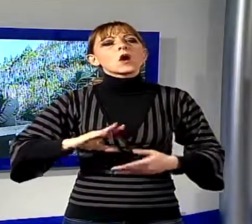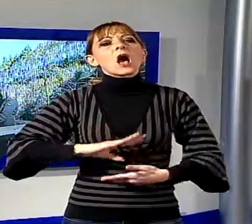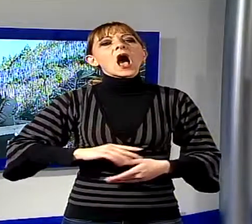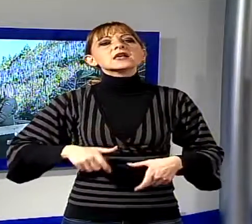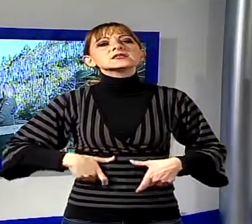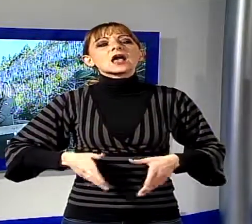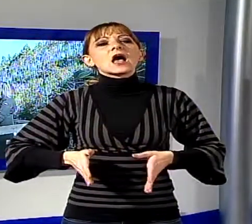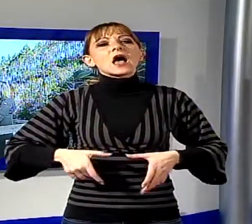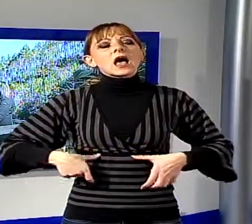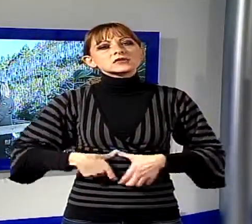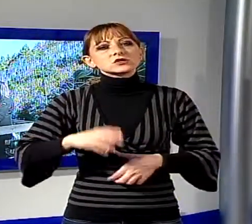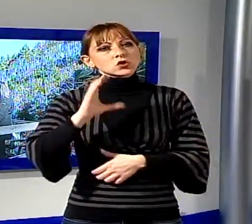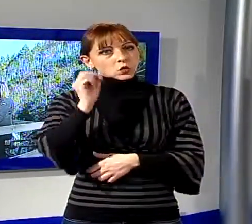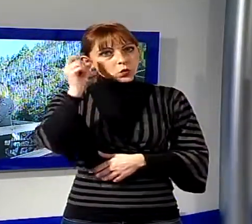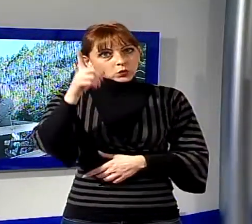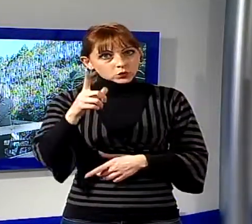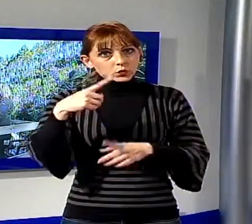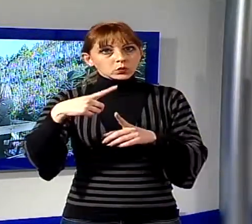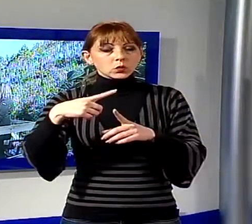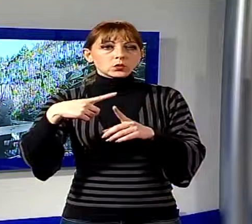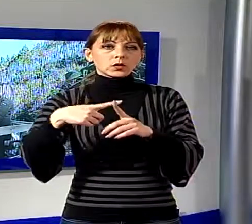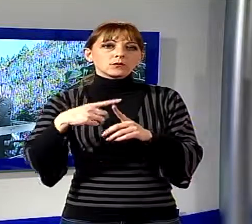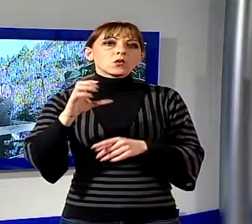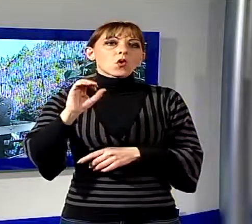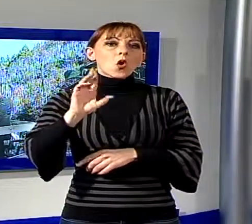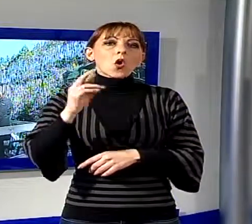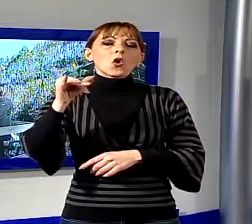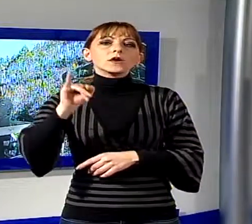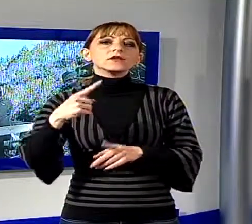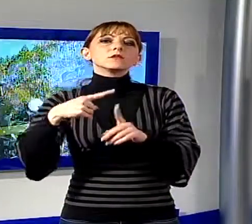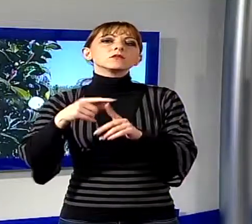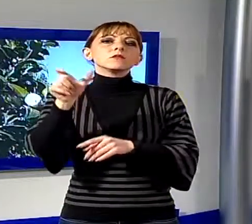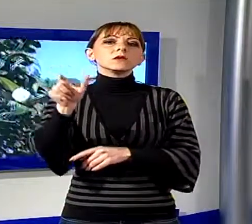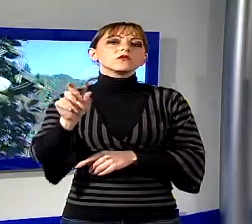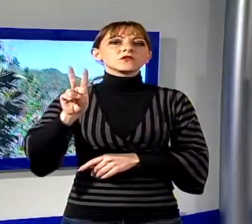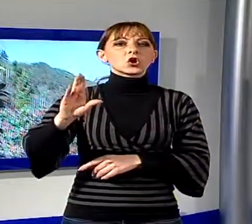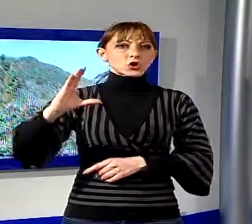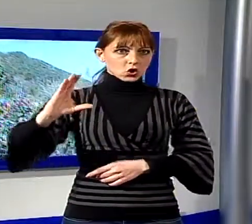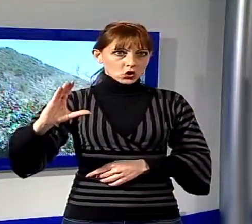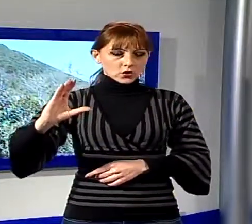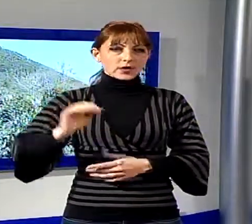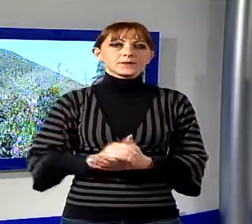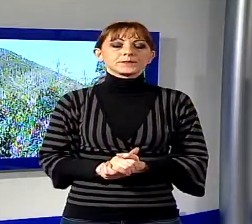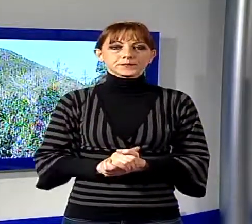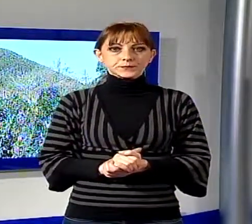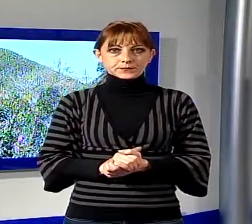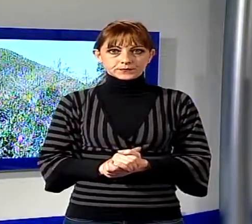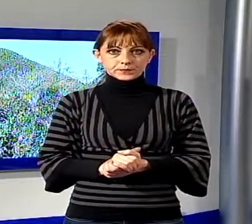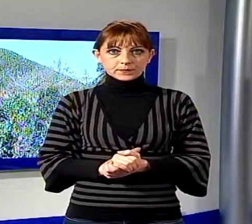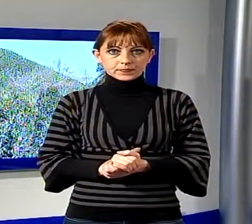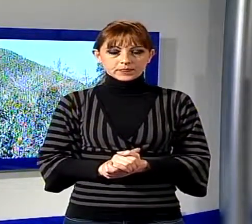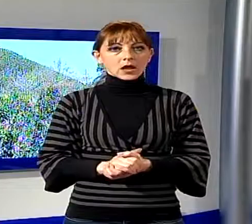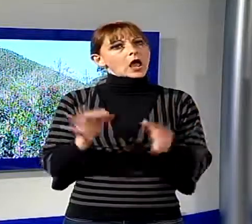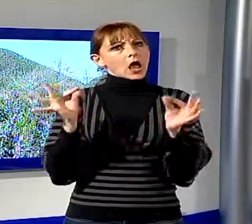Centro Culturale Compitese e Vittoria Colonna, presidente dell'Associazione Dimore Storiche. Oltre agli appuntamenti consueti che